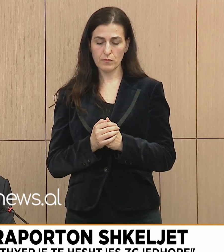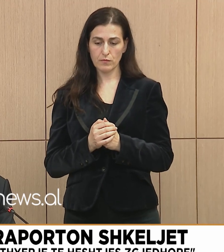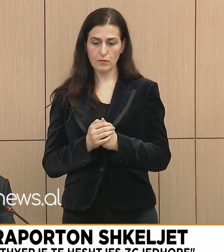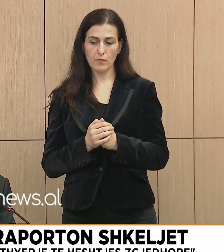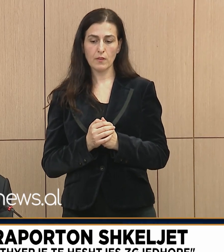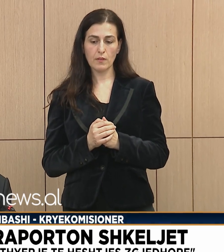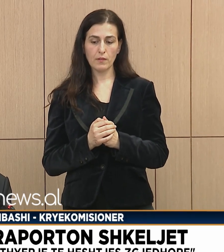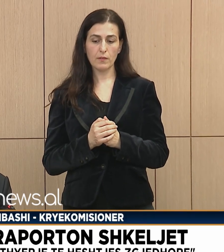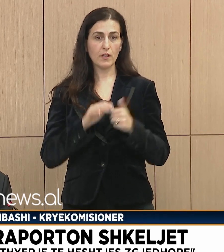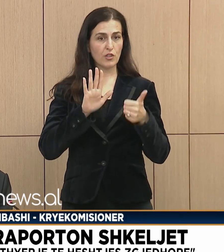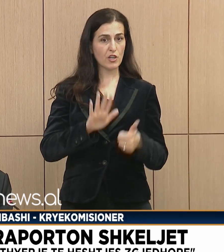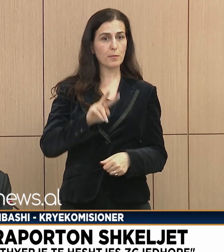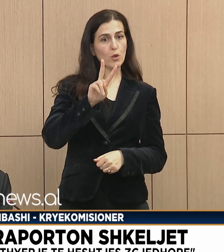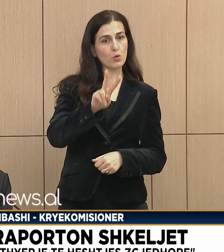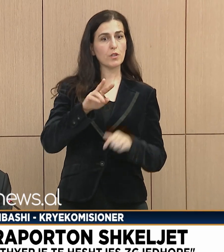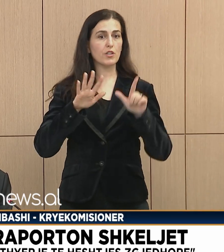Janë